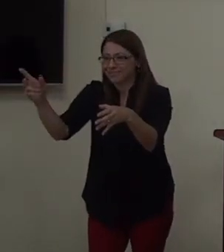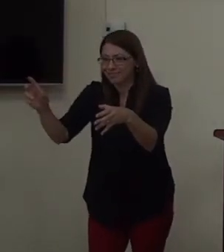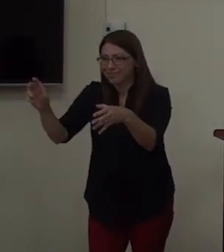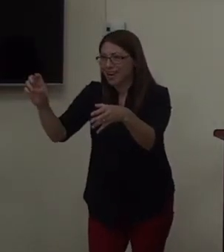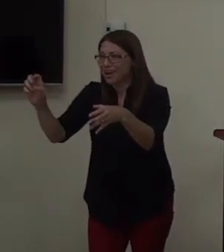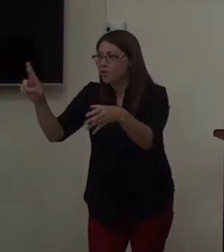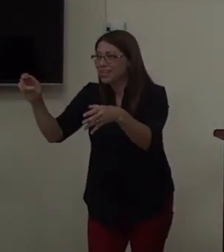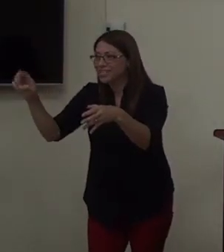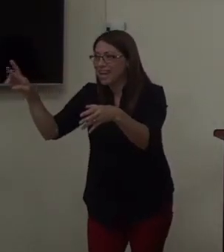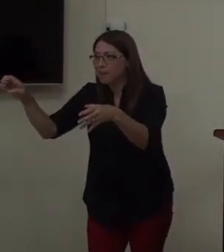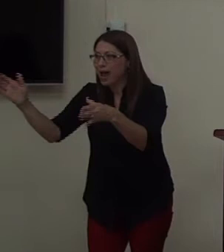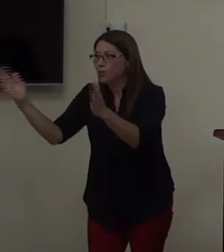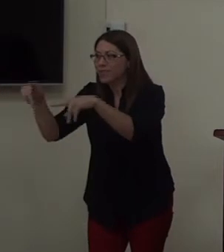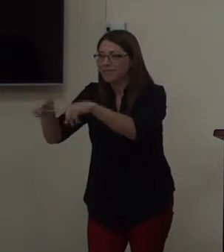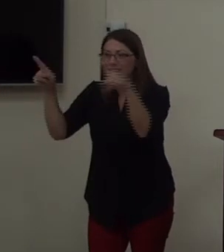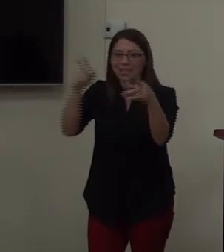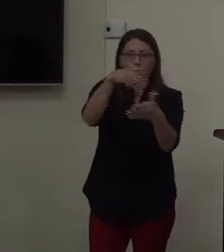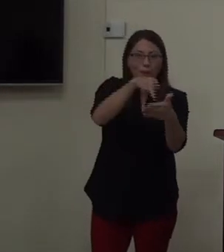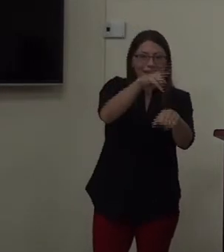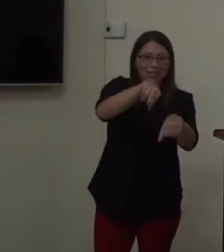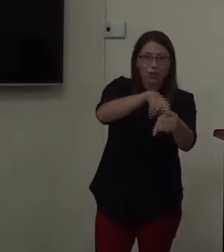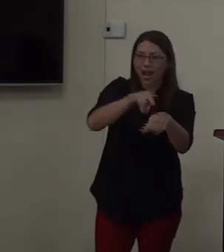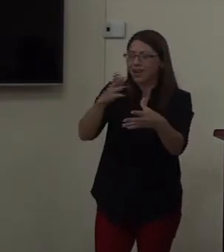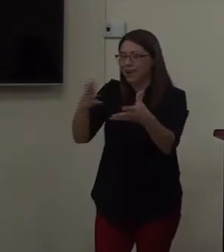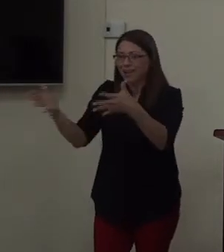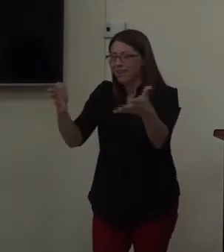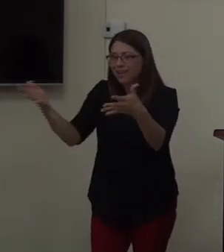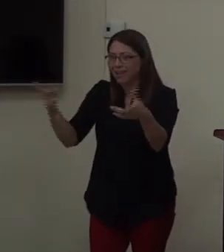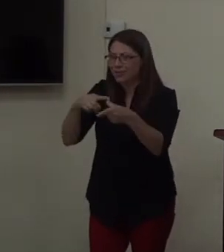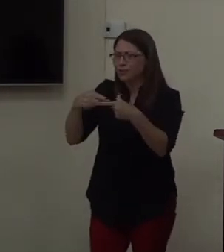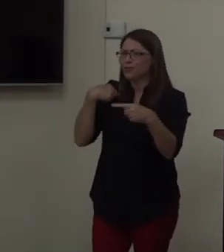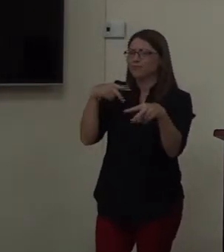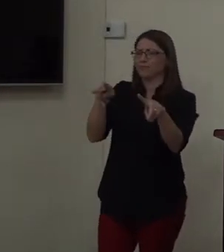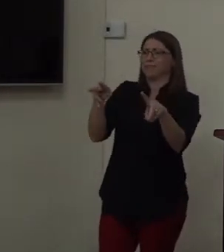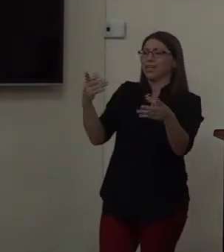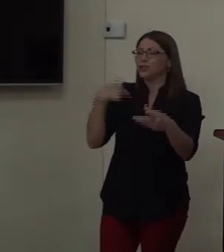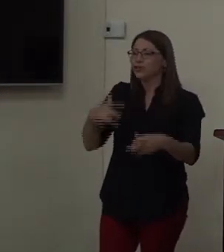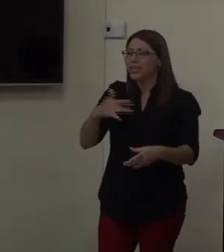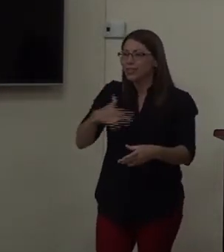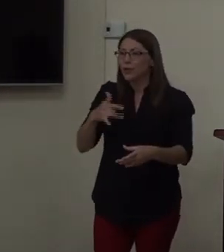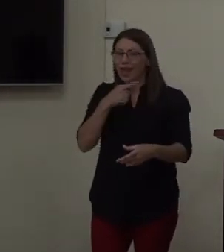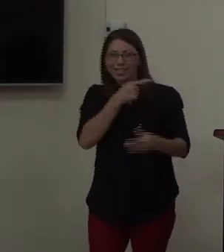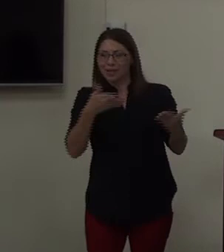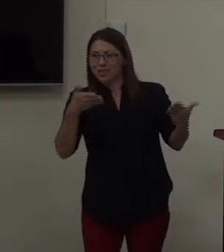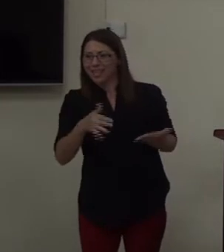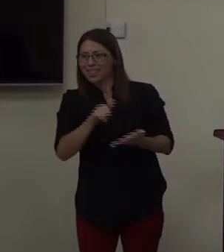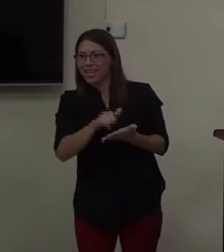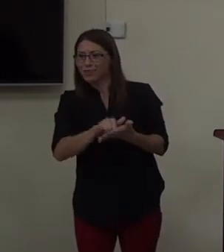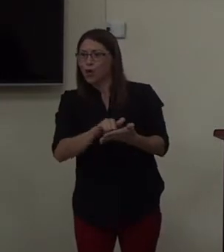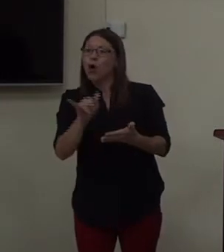parque nacional y un parque indígena. Entonces, siento que está presente un poco eso,